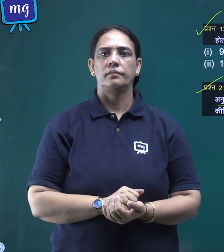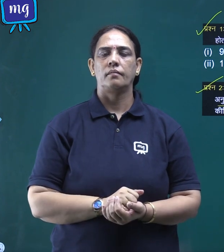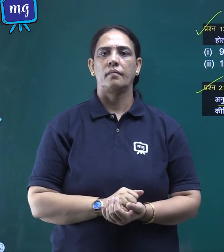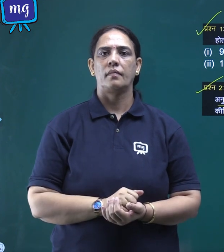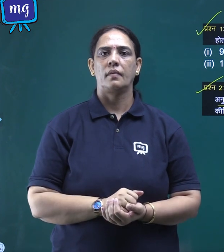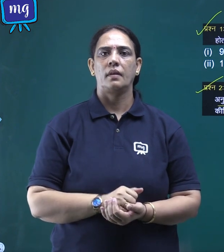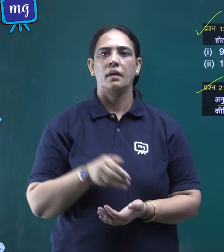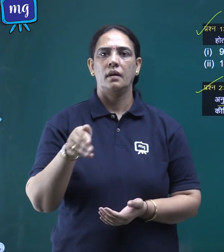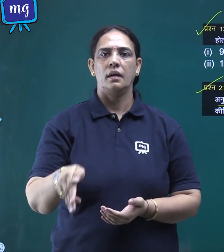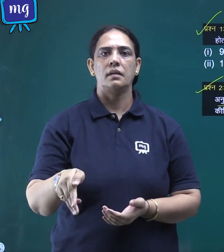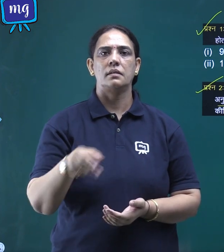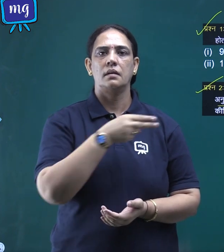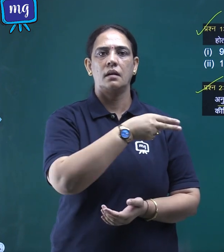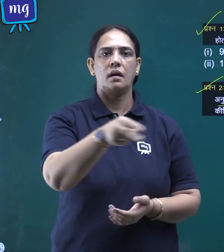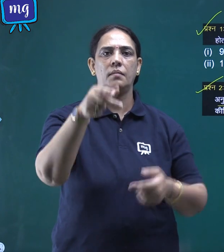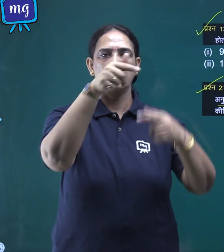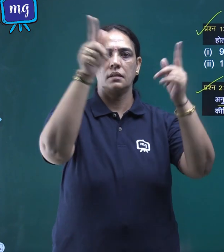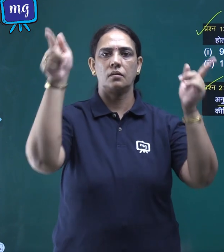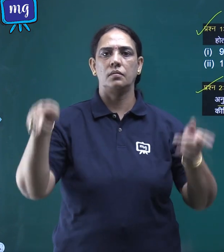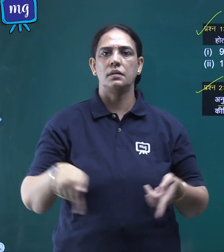इस चतुर्भुज के